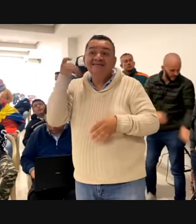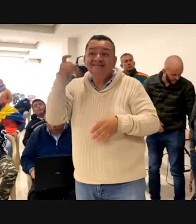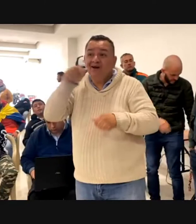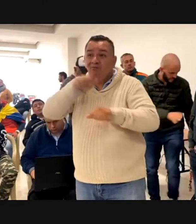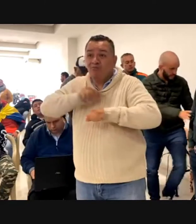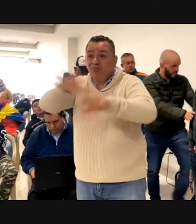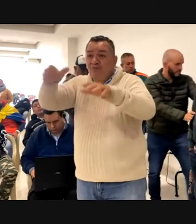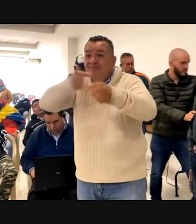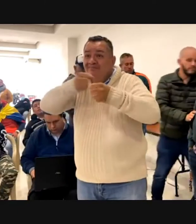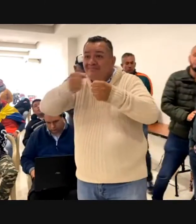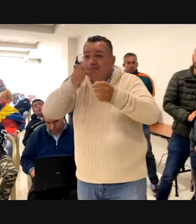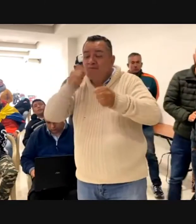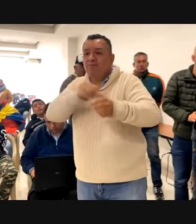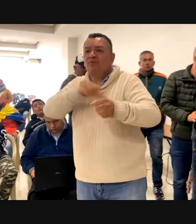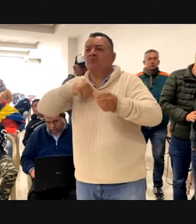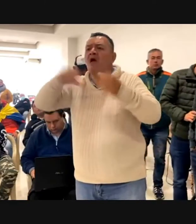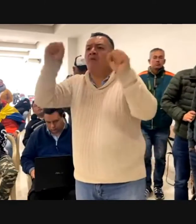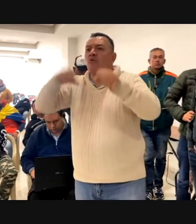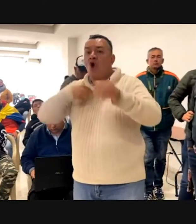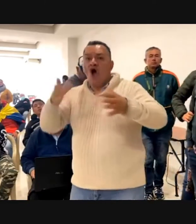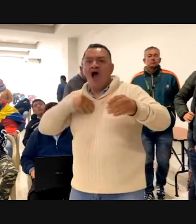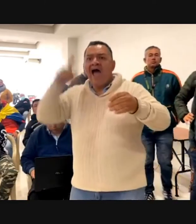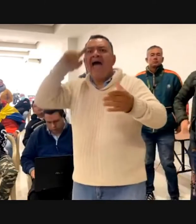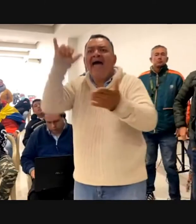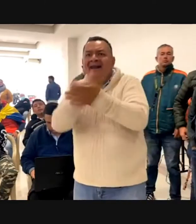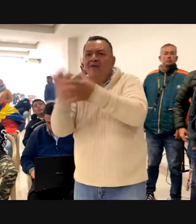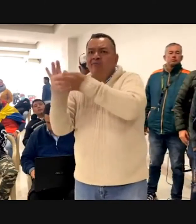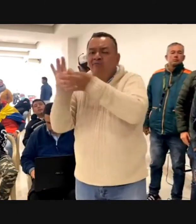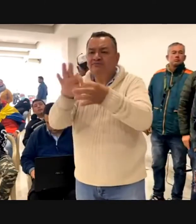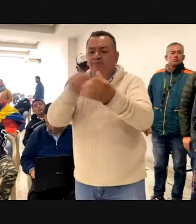también el conocimiento